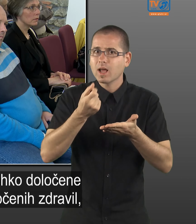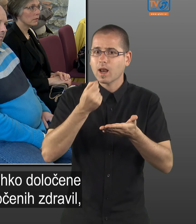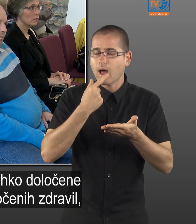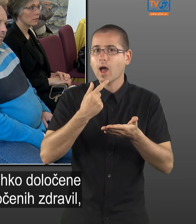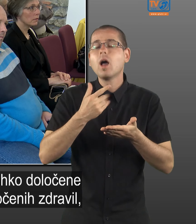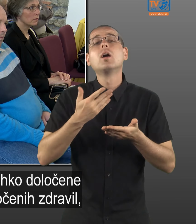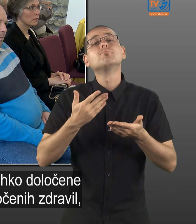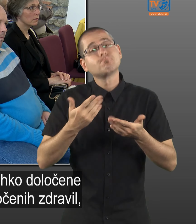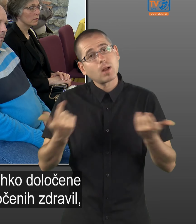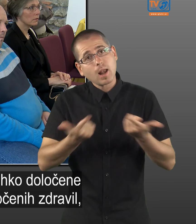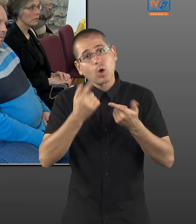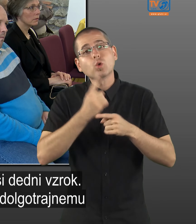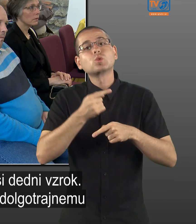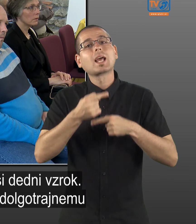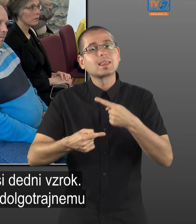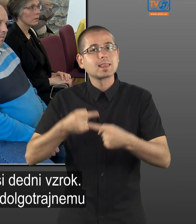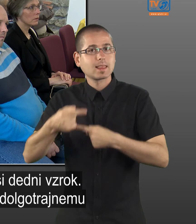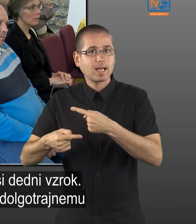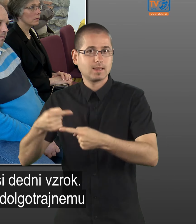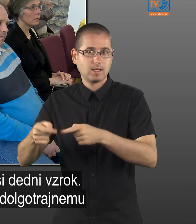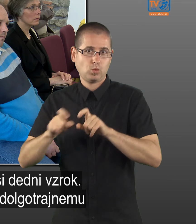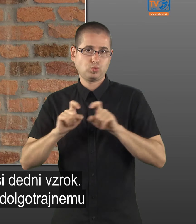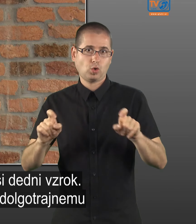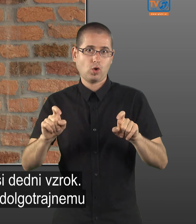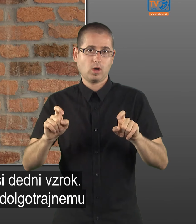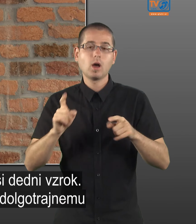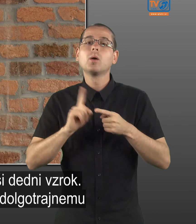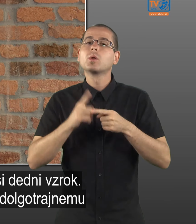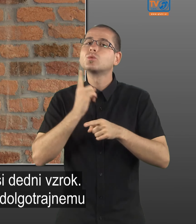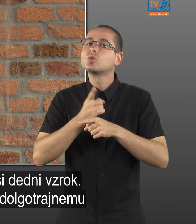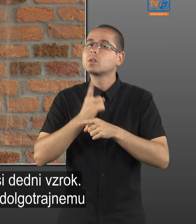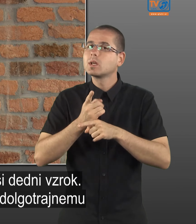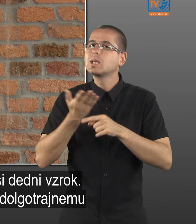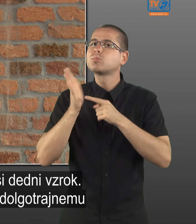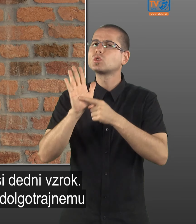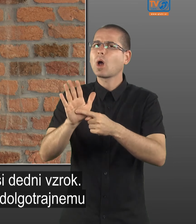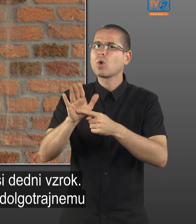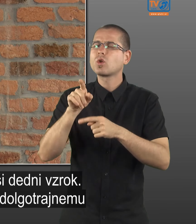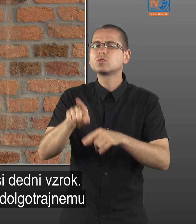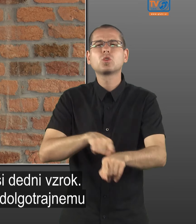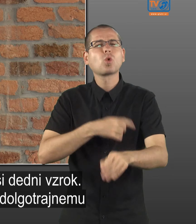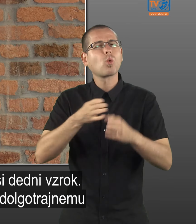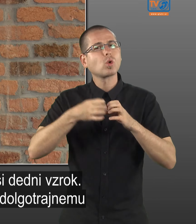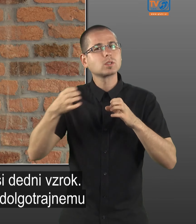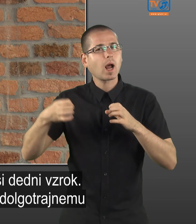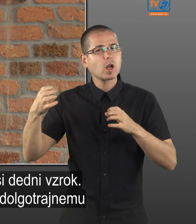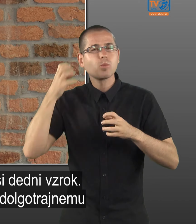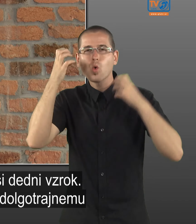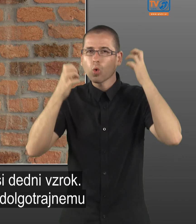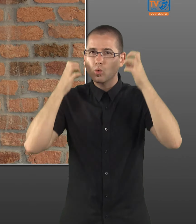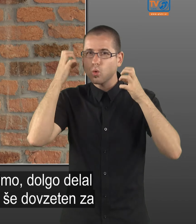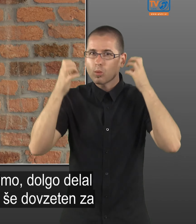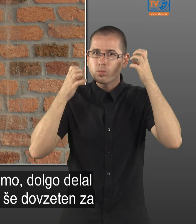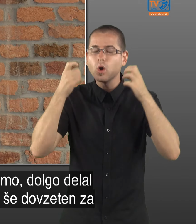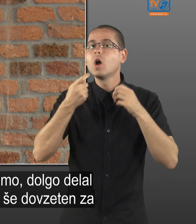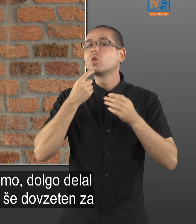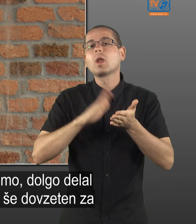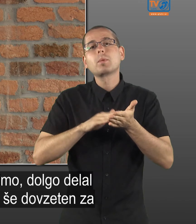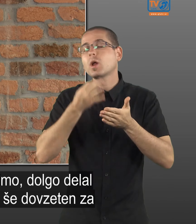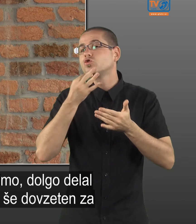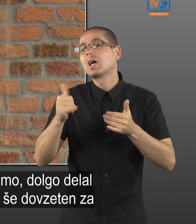zdravil, lahko je najpogostiši dedni vzrok, potem izpostavljeno z dolgotrajnemu